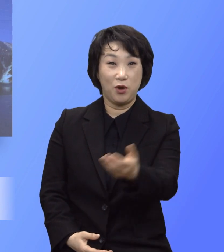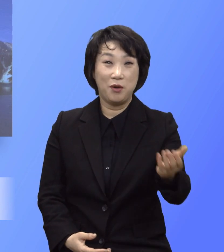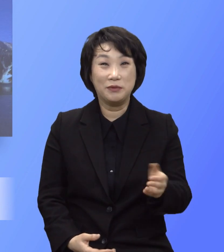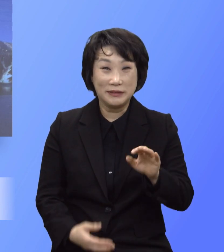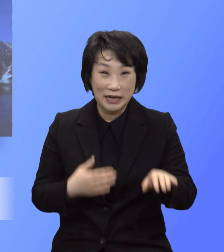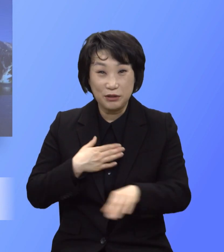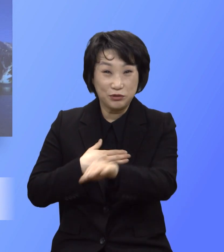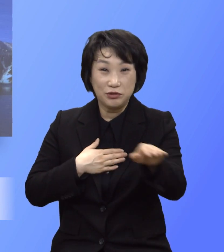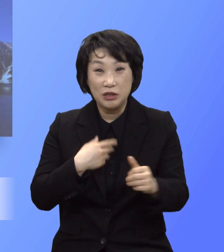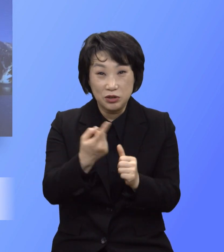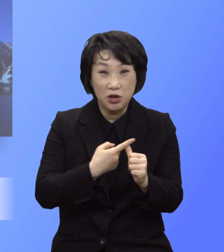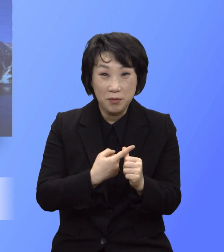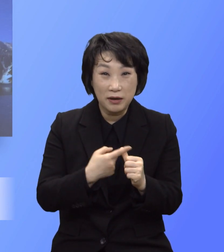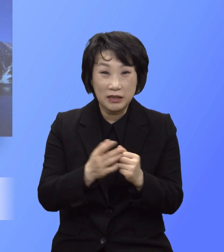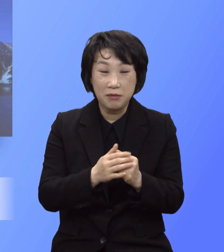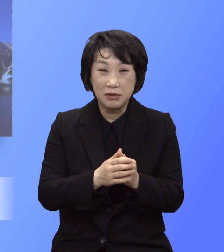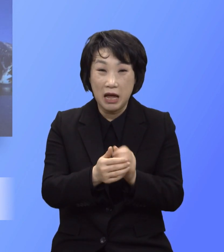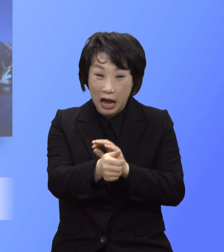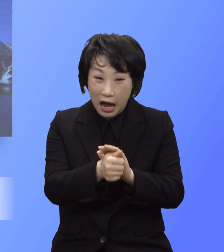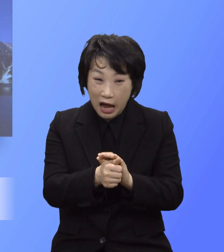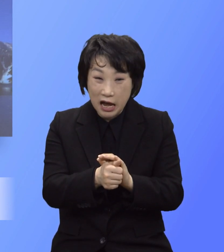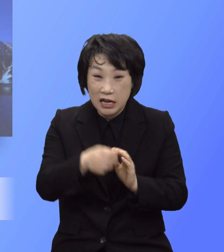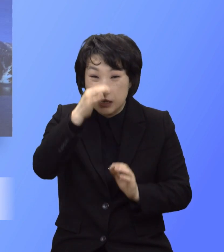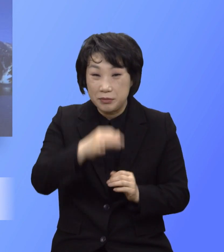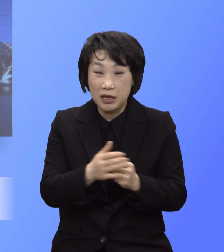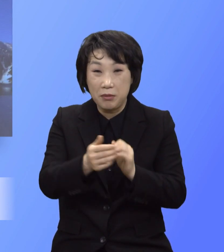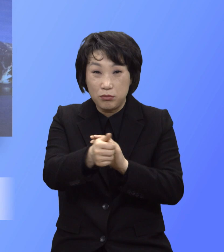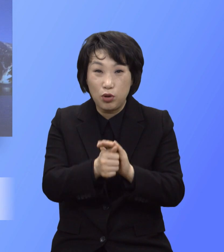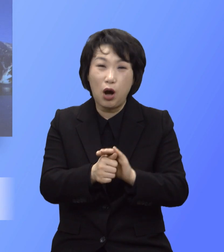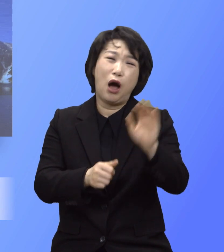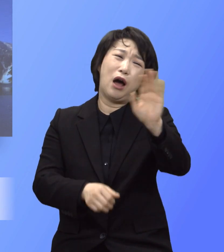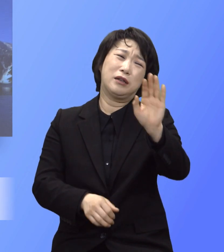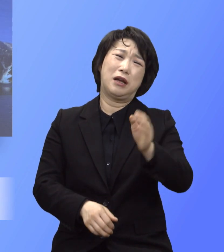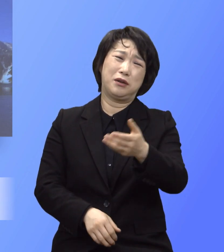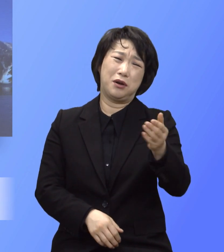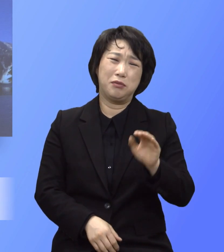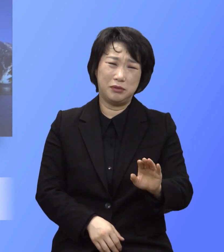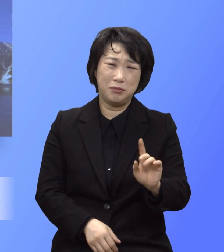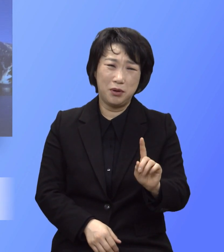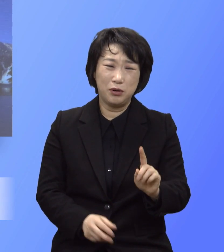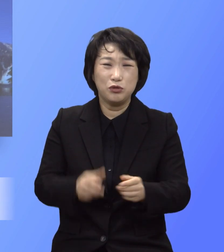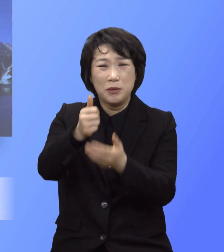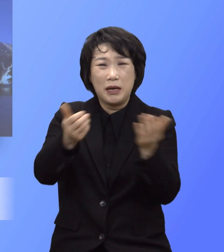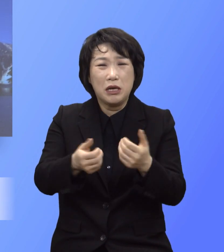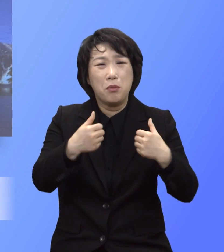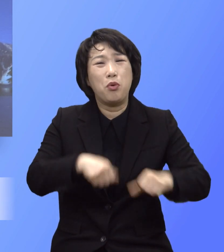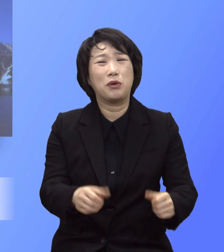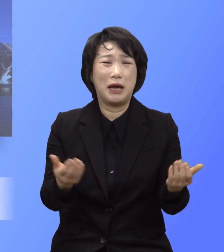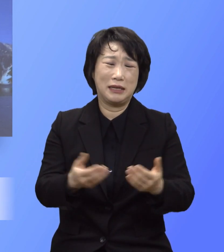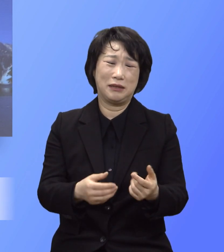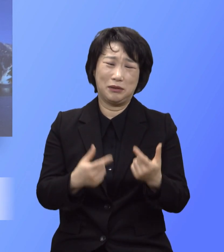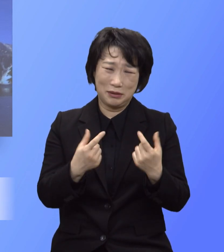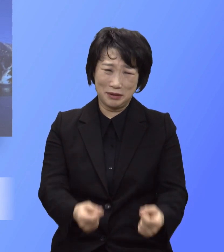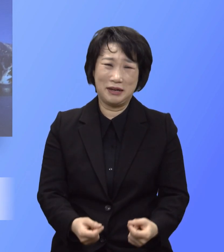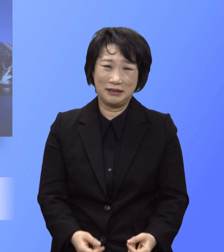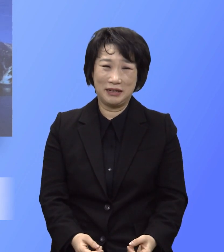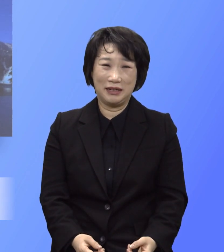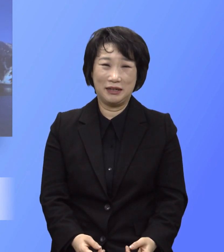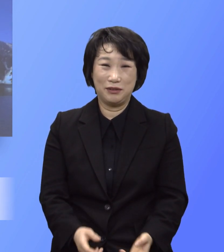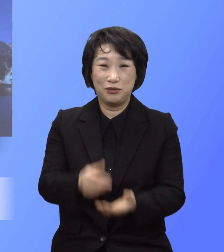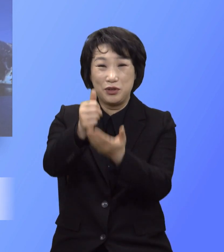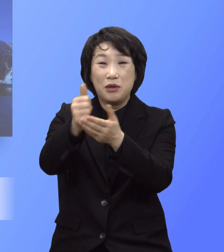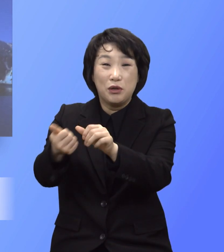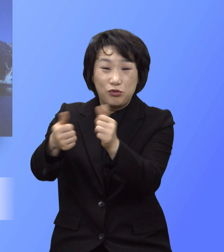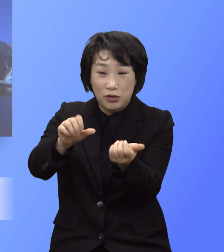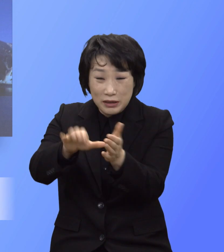우리는 욕먹는다고 물러나고 힘들다고 물러나는 것은 주의 일을 거기서 포기하는 거예요. 주님은